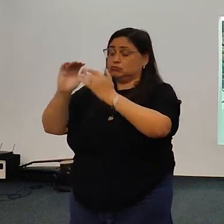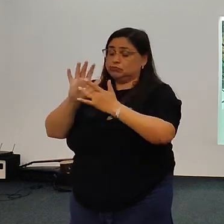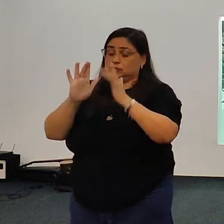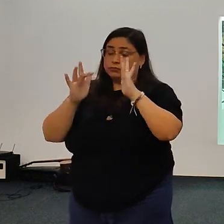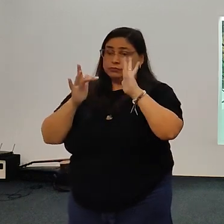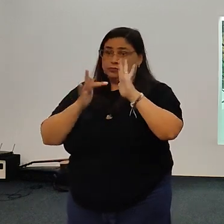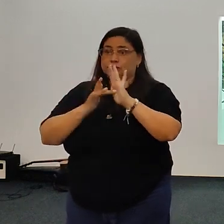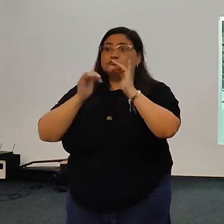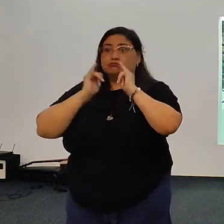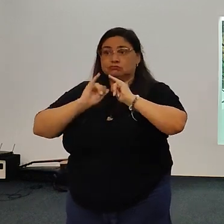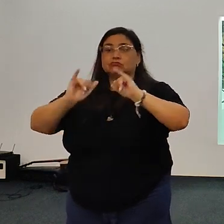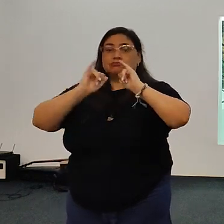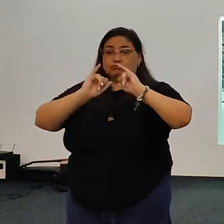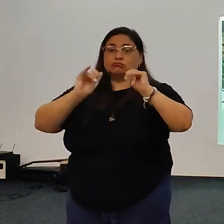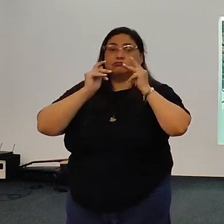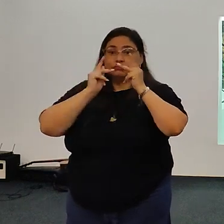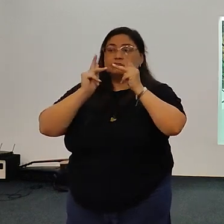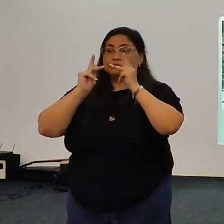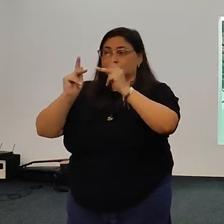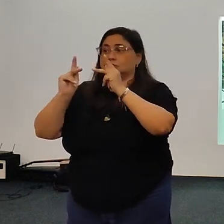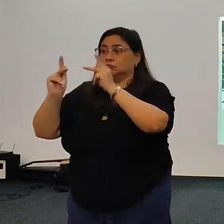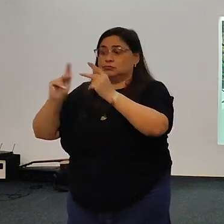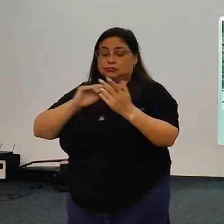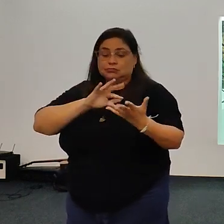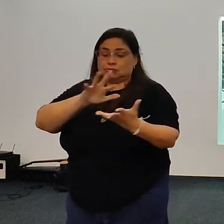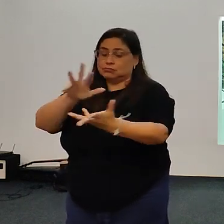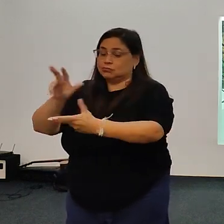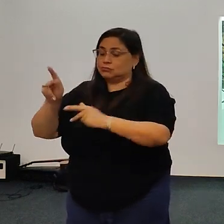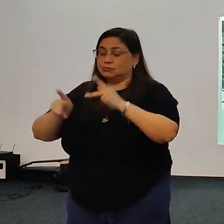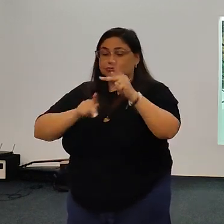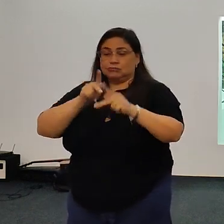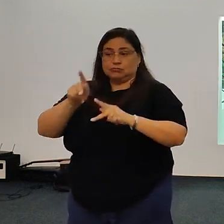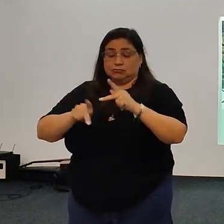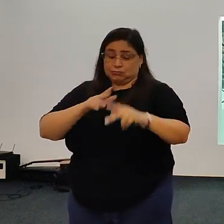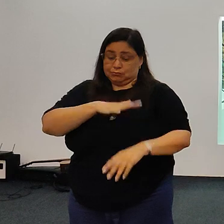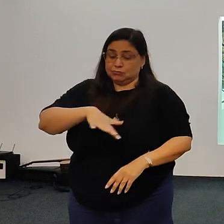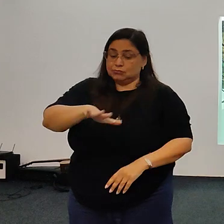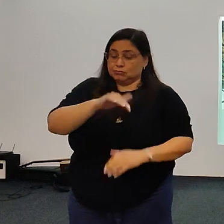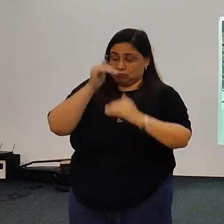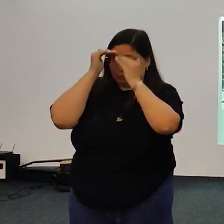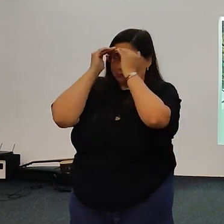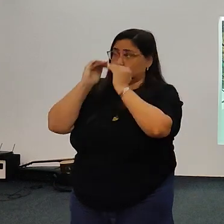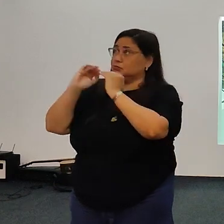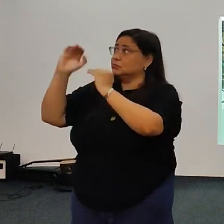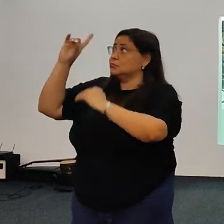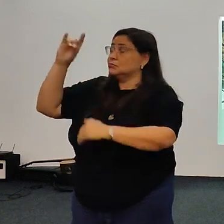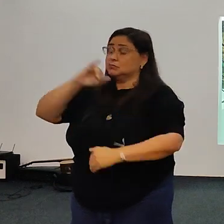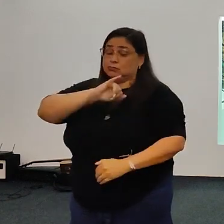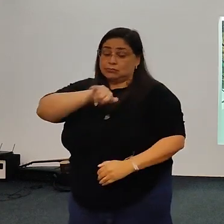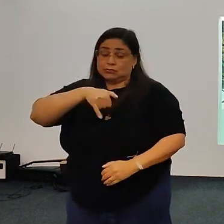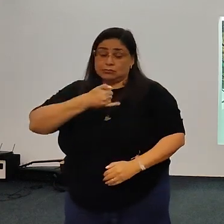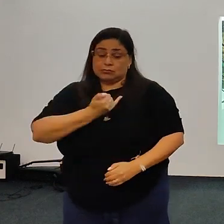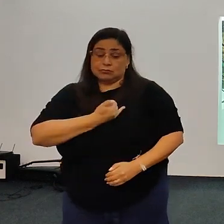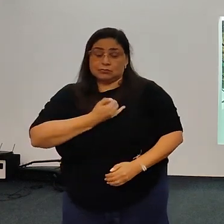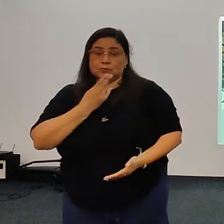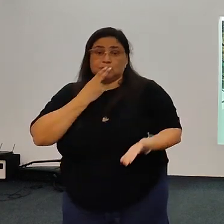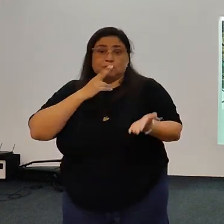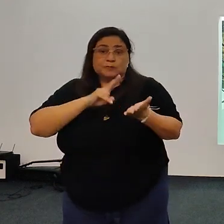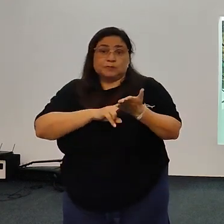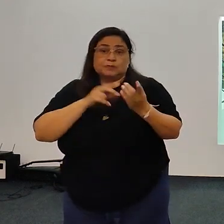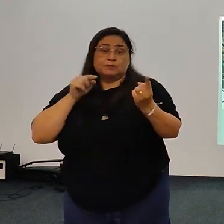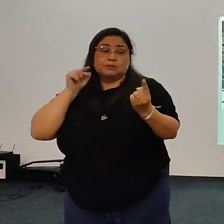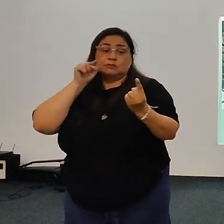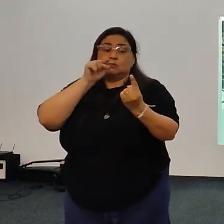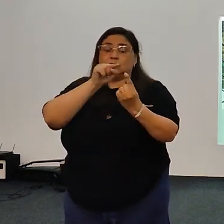a eles, que é: ide e pregue o evangelho a toda criatura, e eles obedeceram. Porém, João escreve esta carta com um